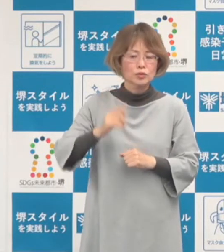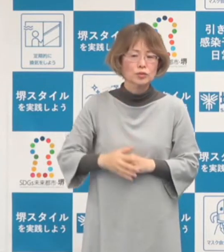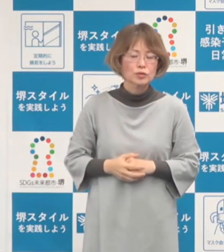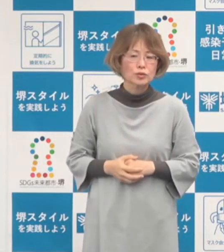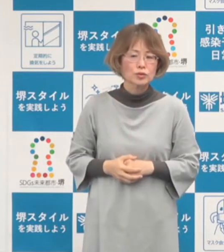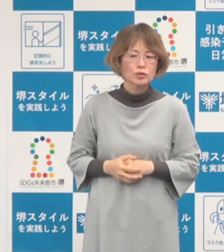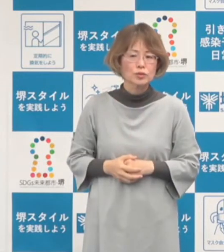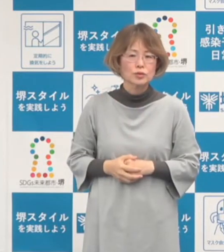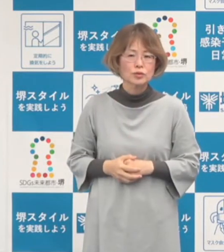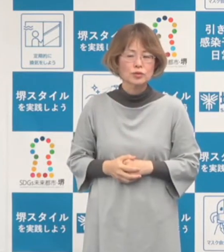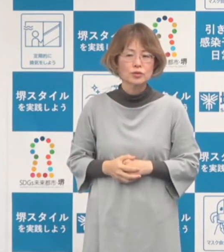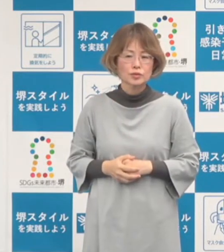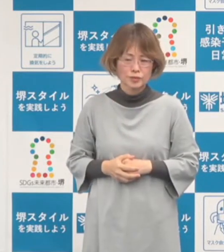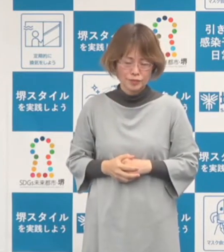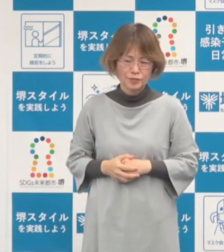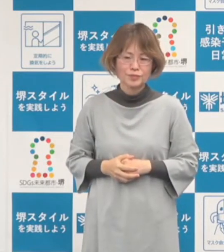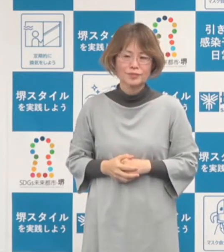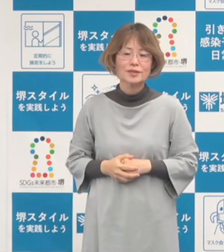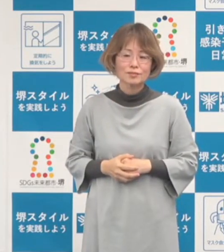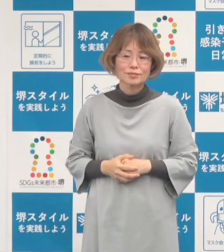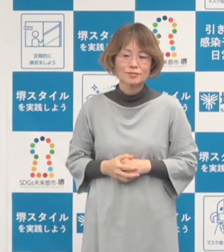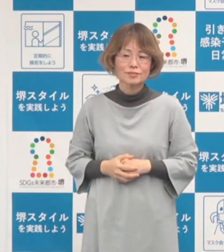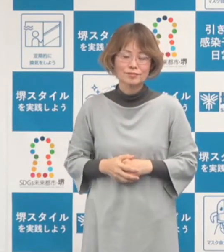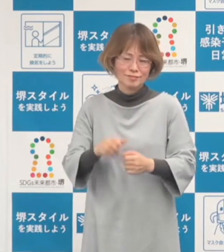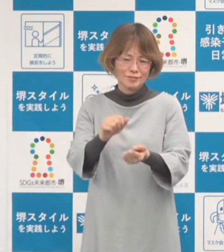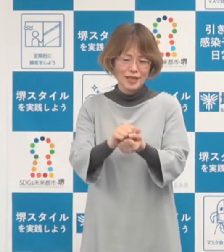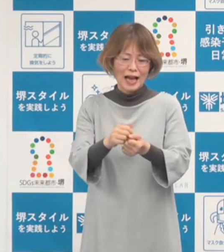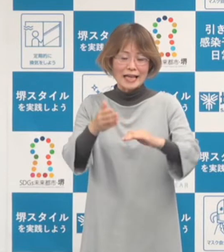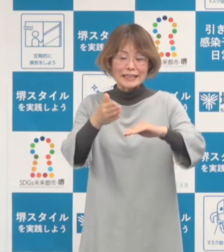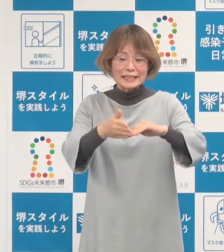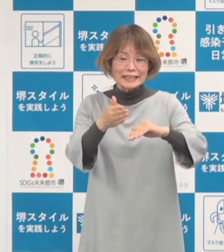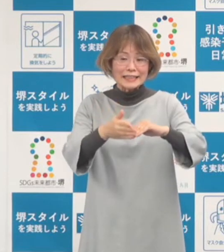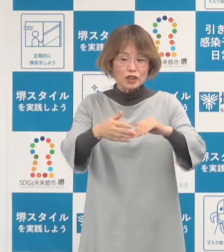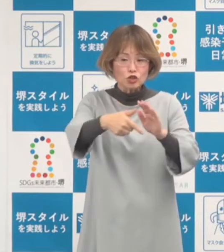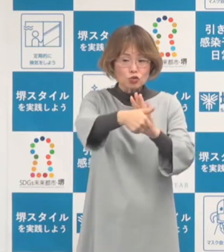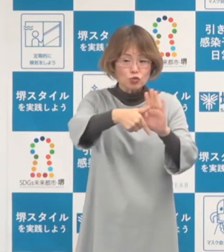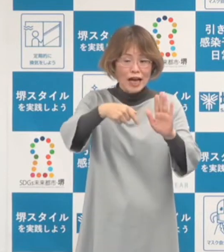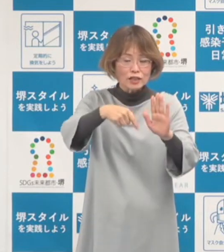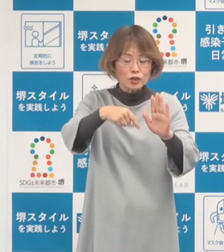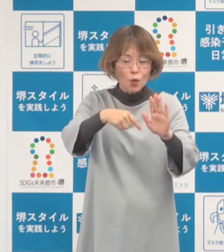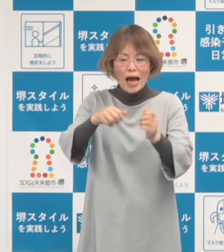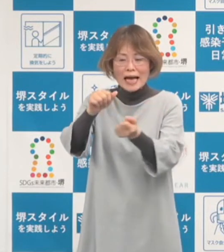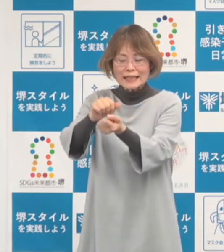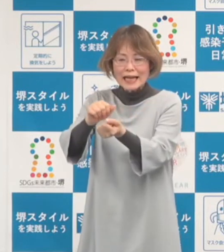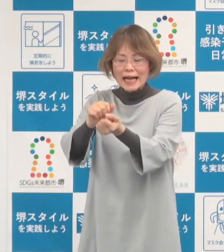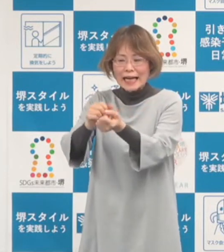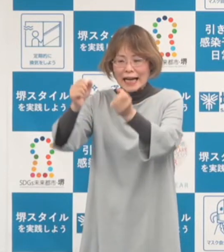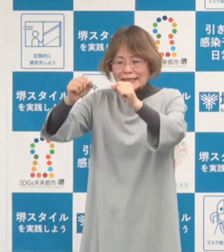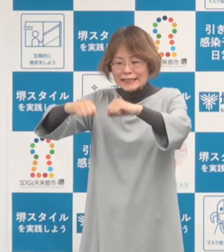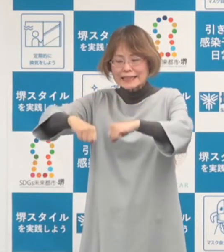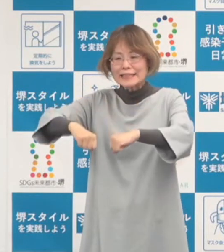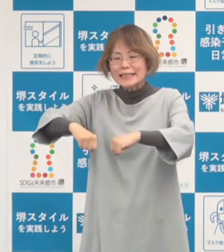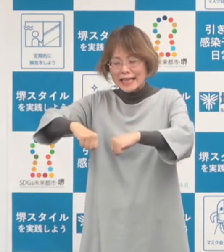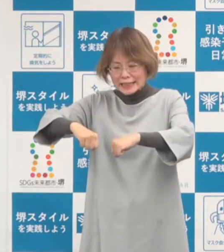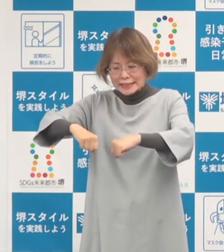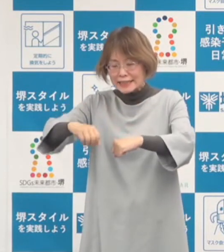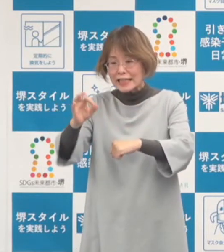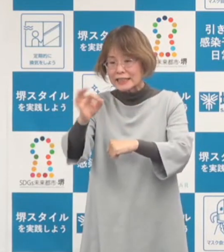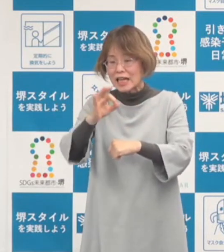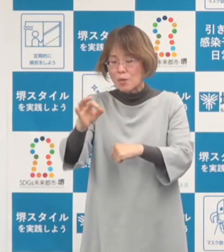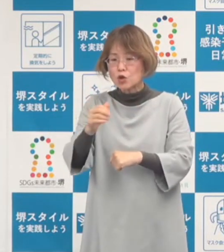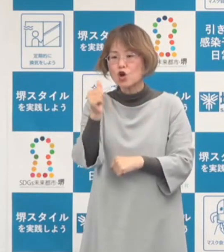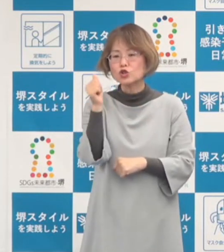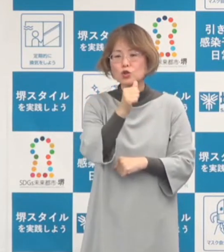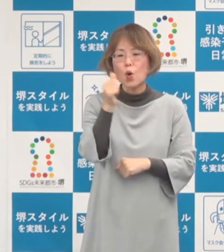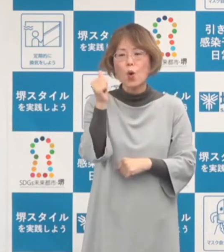その結局坂井キッチンというものは坂井市が認定した商品を紹介するブランドという